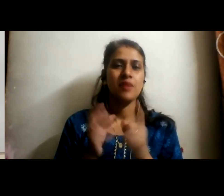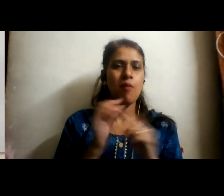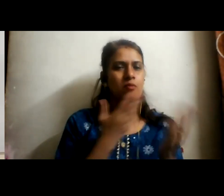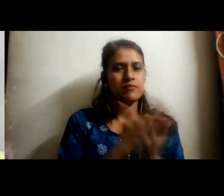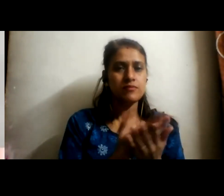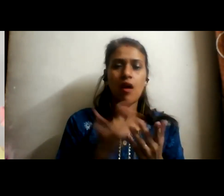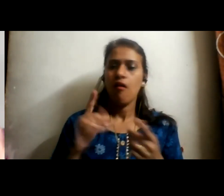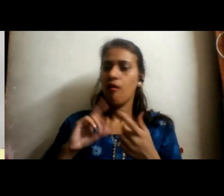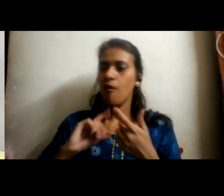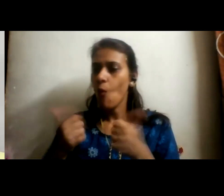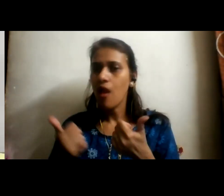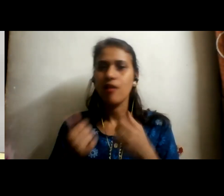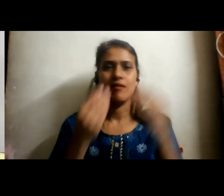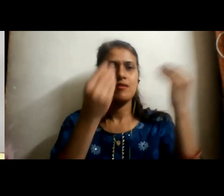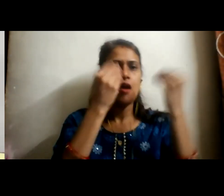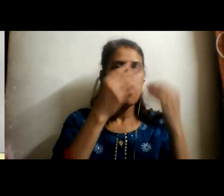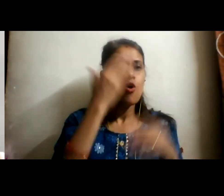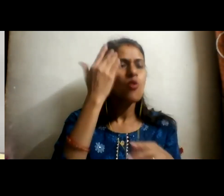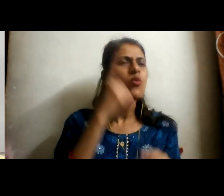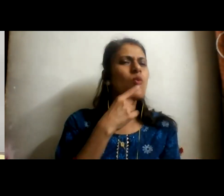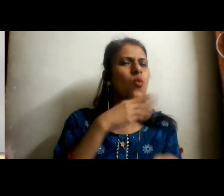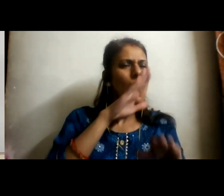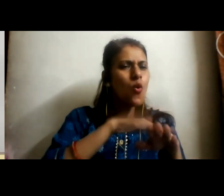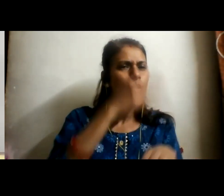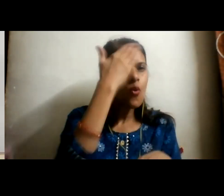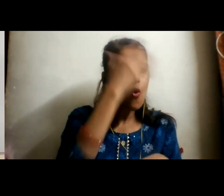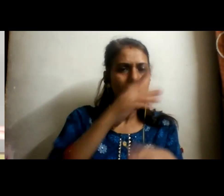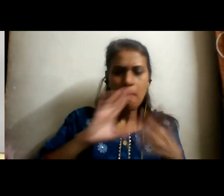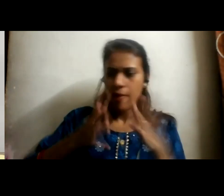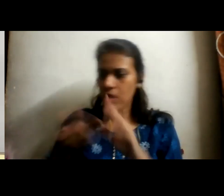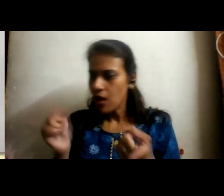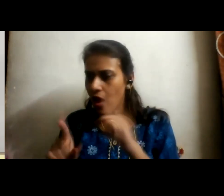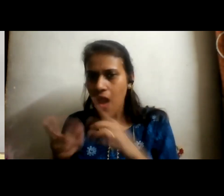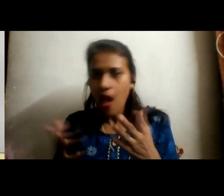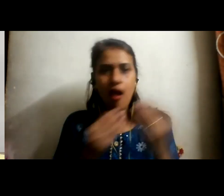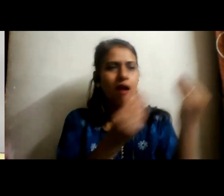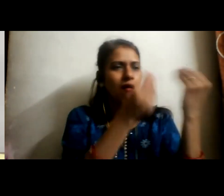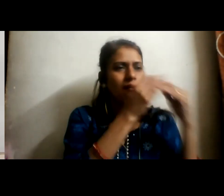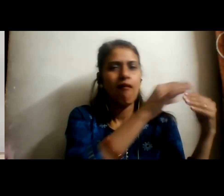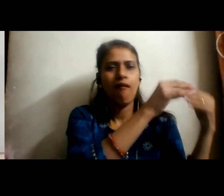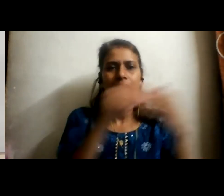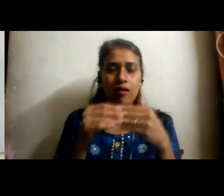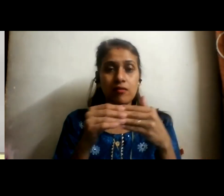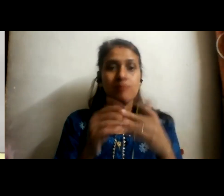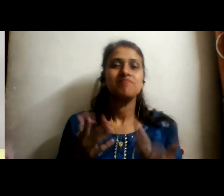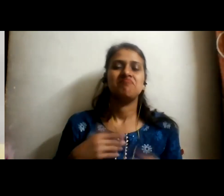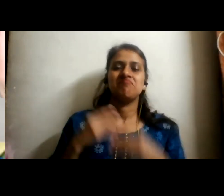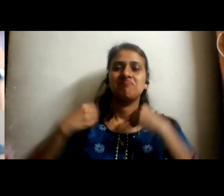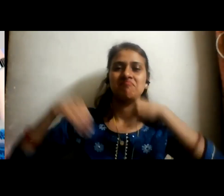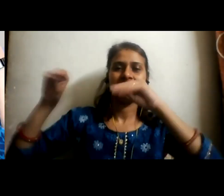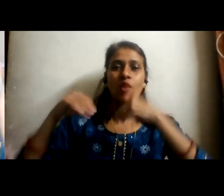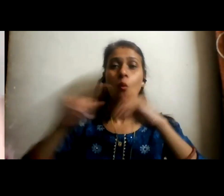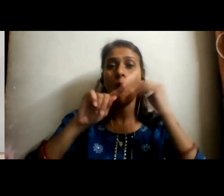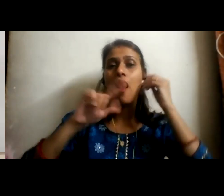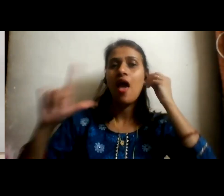रिसोर्स पर्सन आ गए जिनको वो मशीन चलाना आता था। फ्यूचर ग्रुप को हम हर महीने 1,00,000 का बैग्स बेचते थे, तो जो